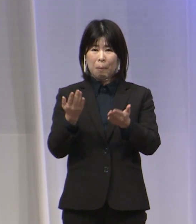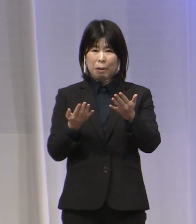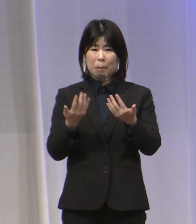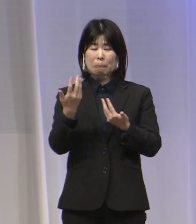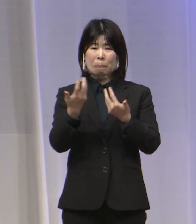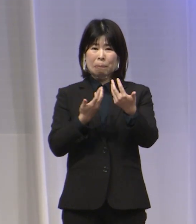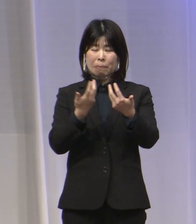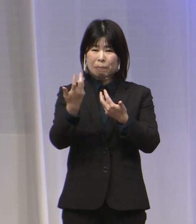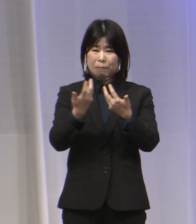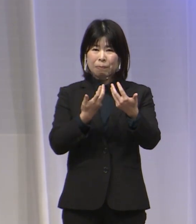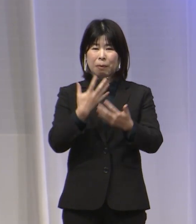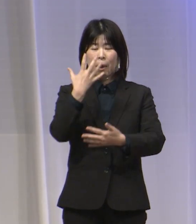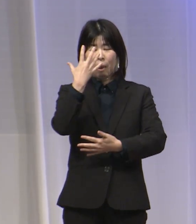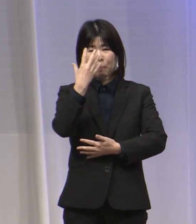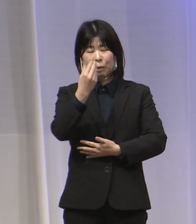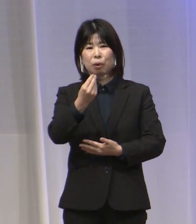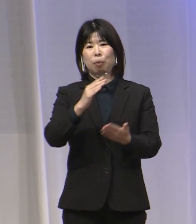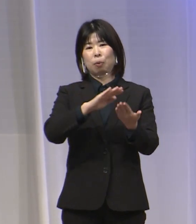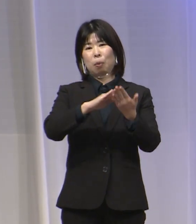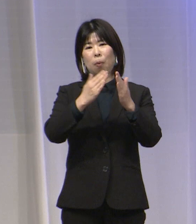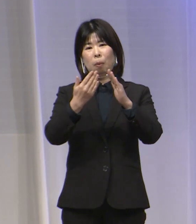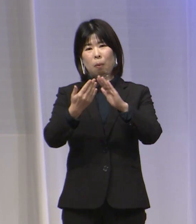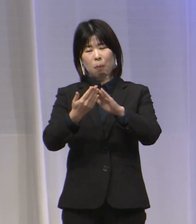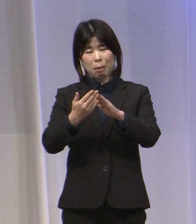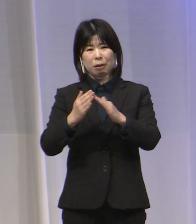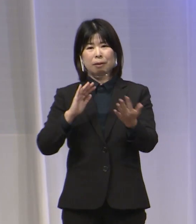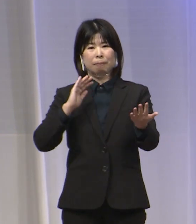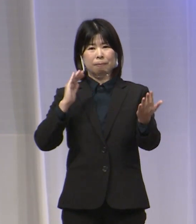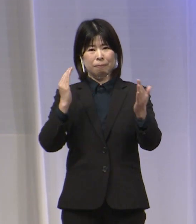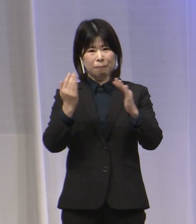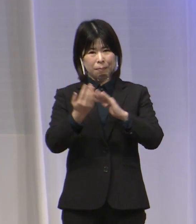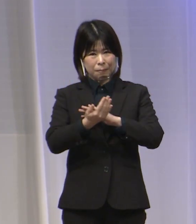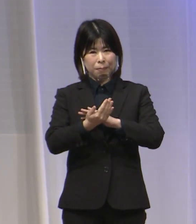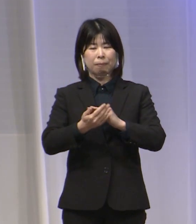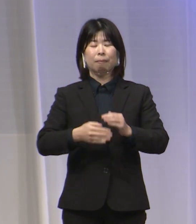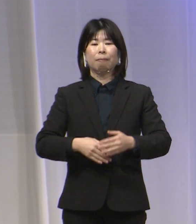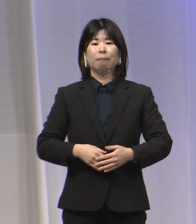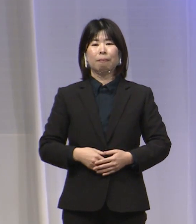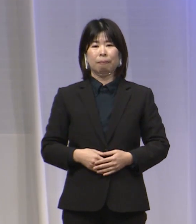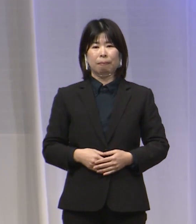行き来する魅力あふれる松へと変貌していきます